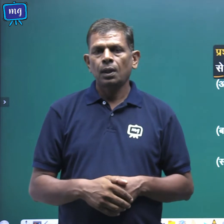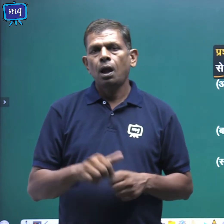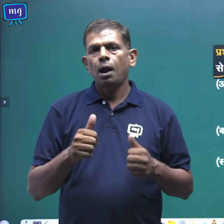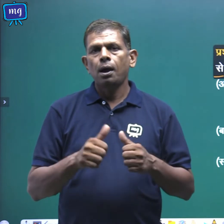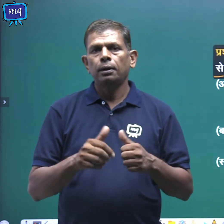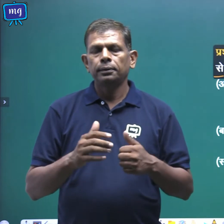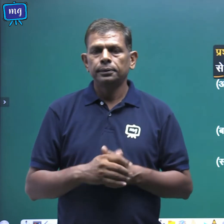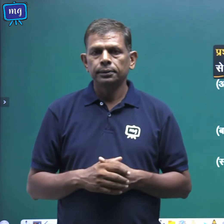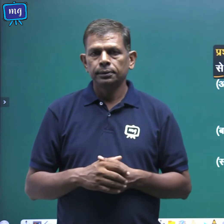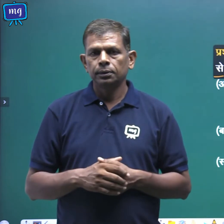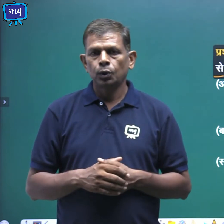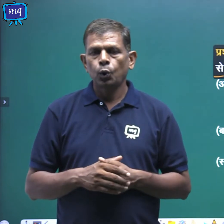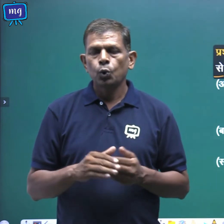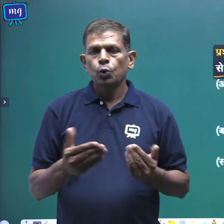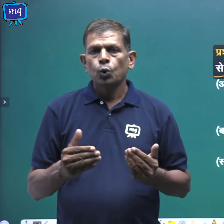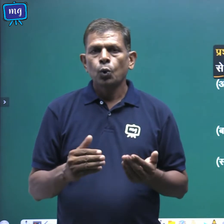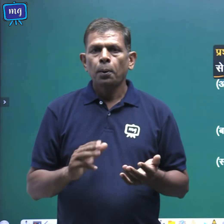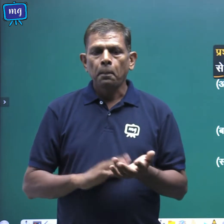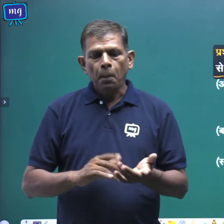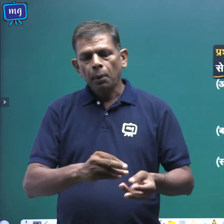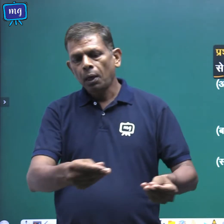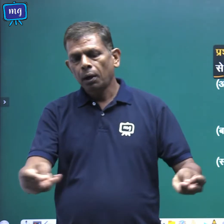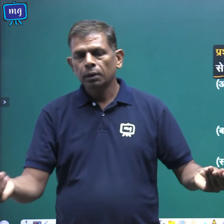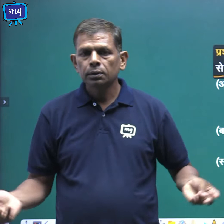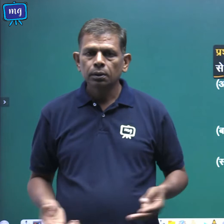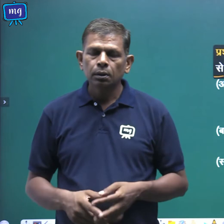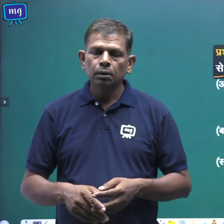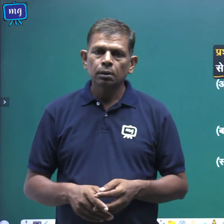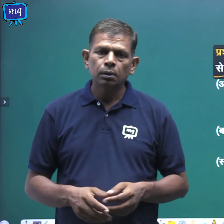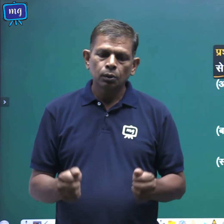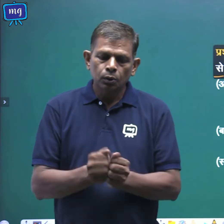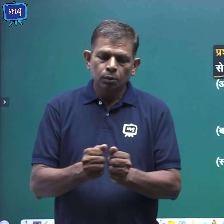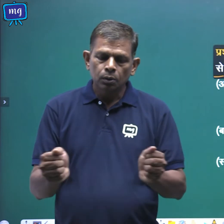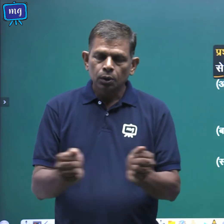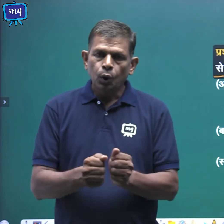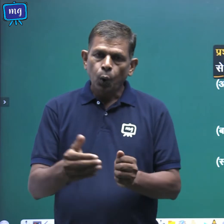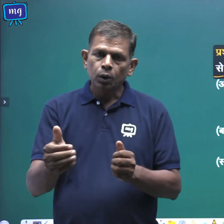अ, जो पदार्थ चुंबक की ओर